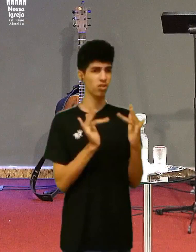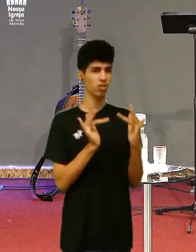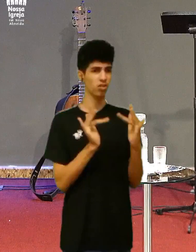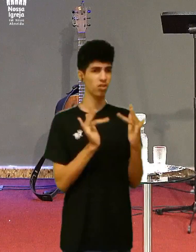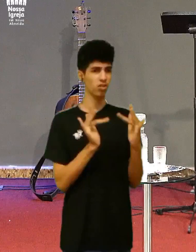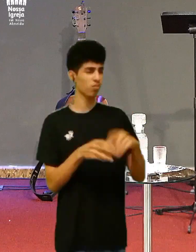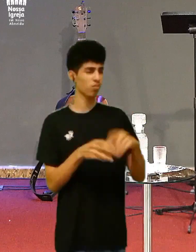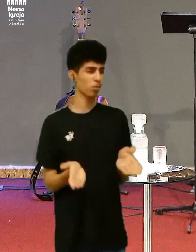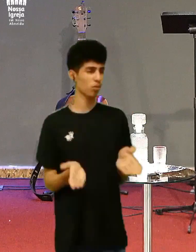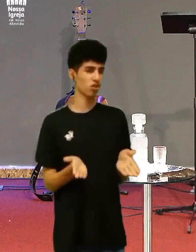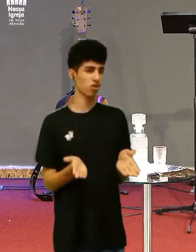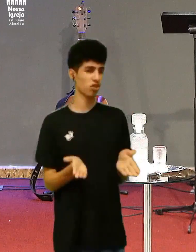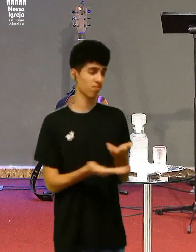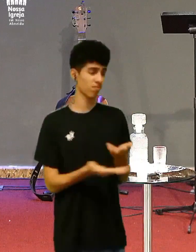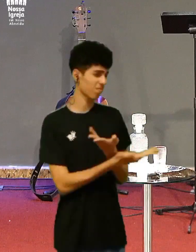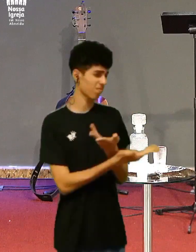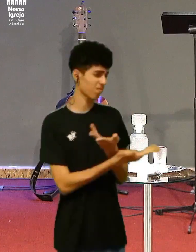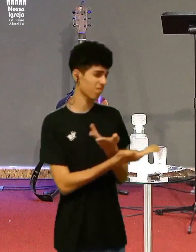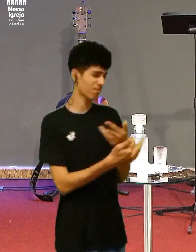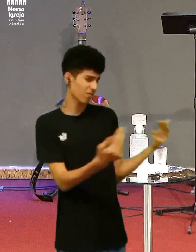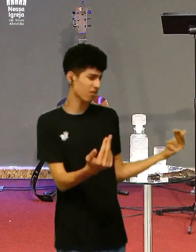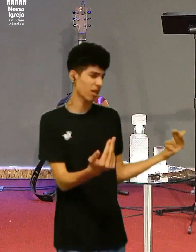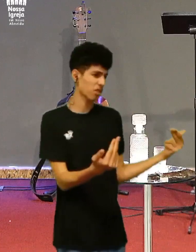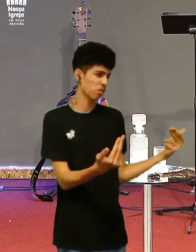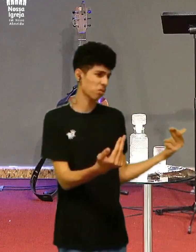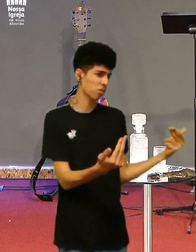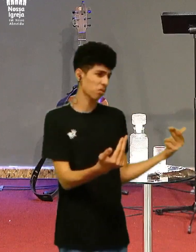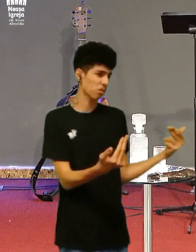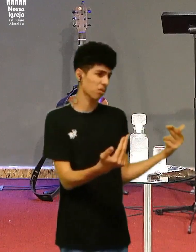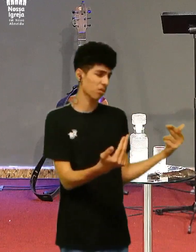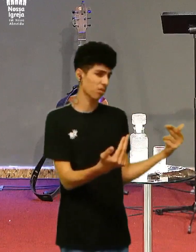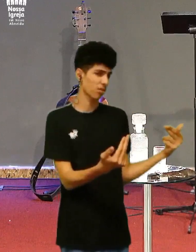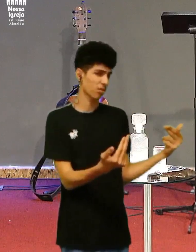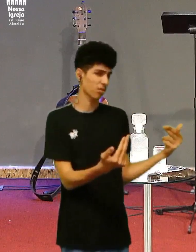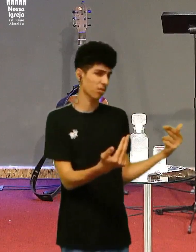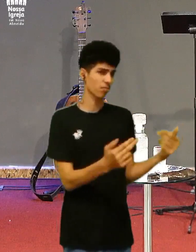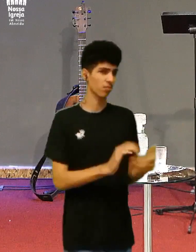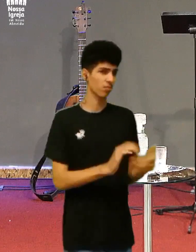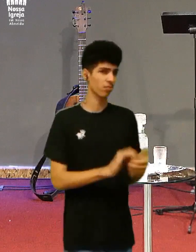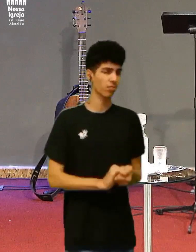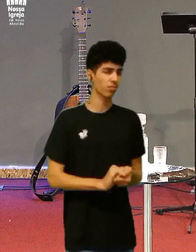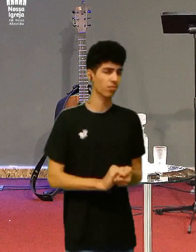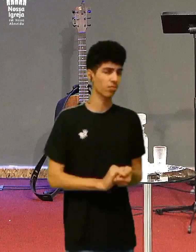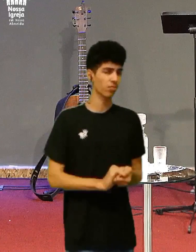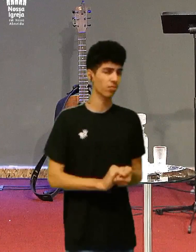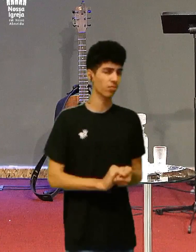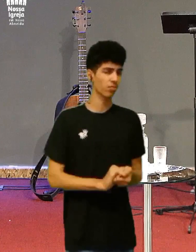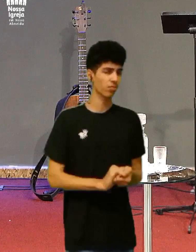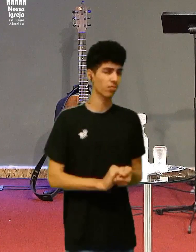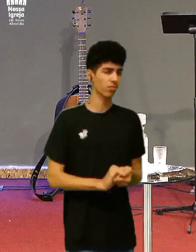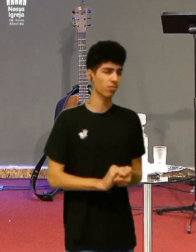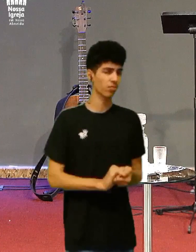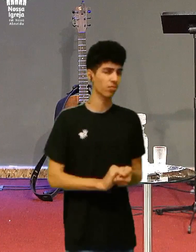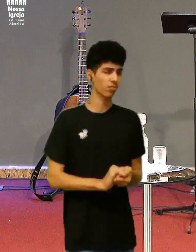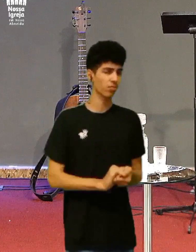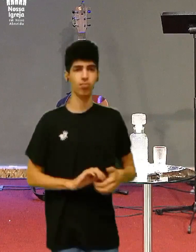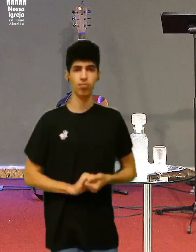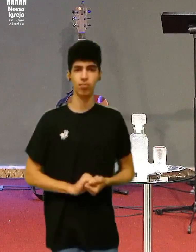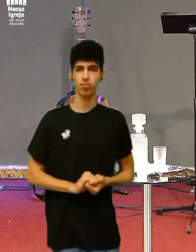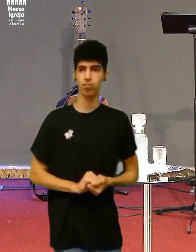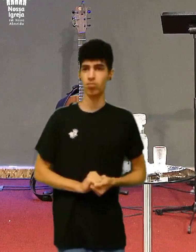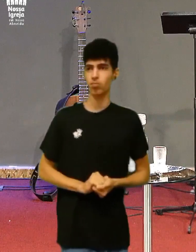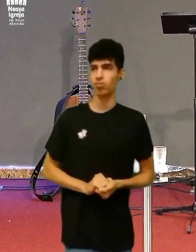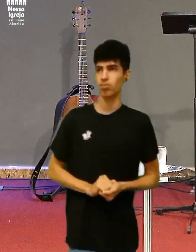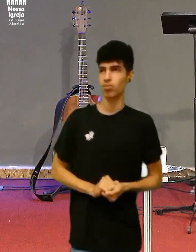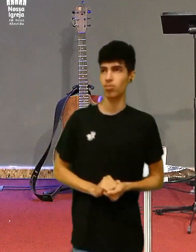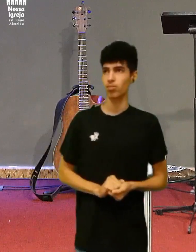não vão com Ele. Há morte no meio do povo. Há uma palavra de